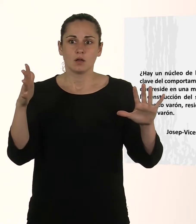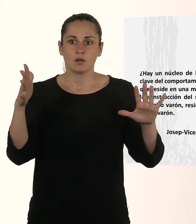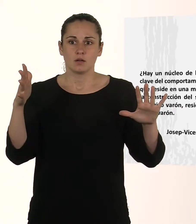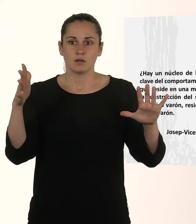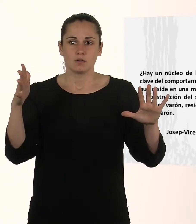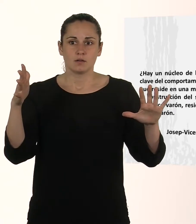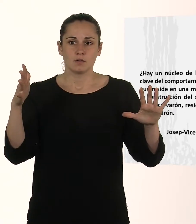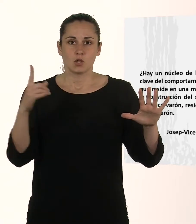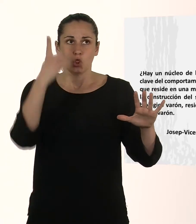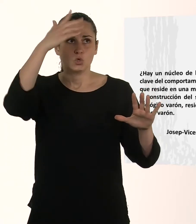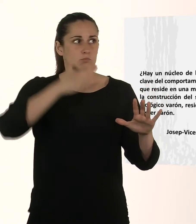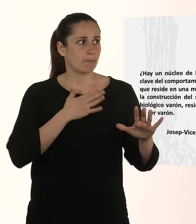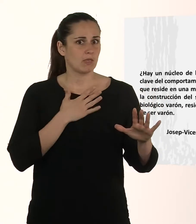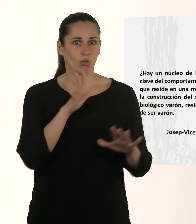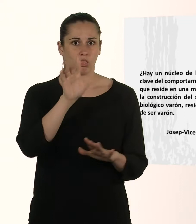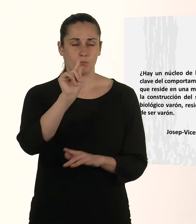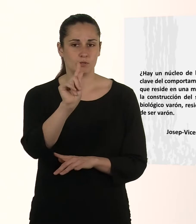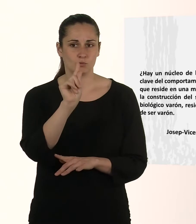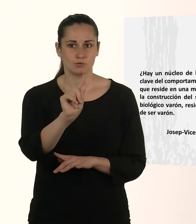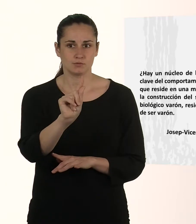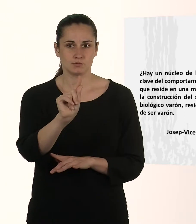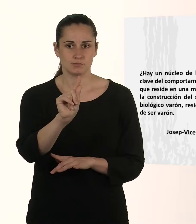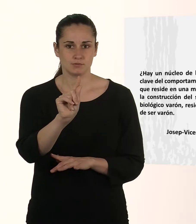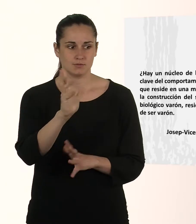Dios mío, 5 minutos...